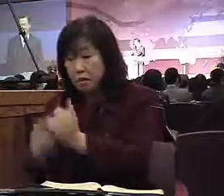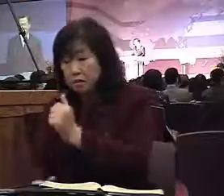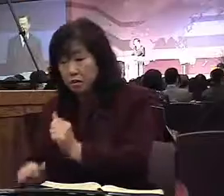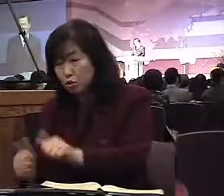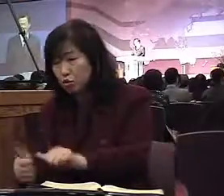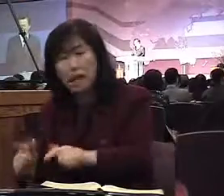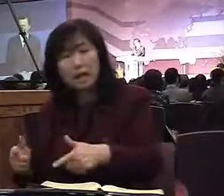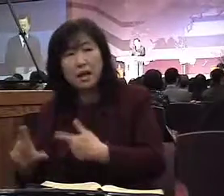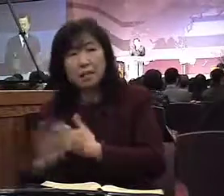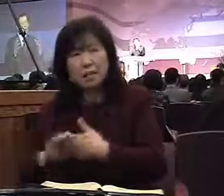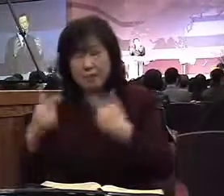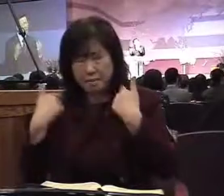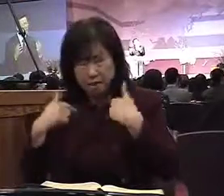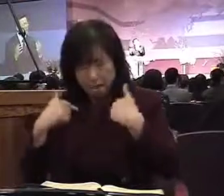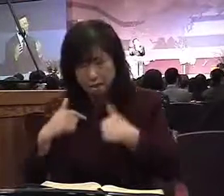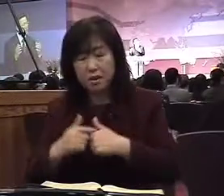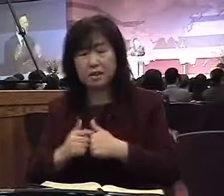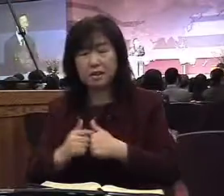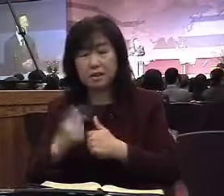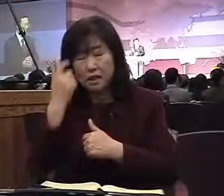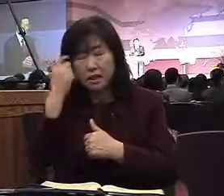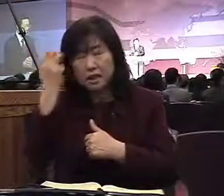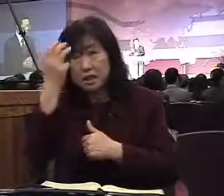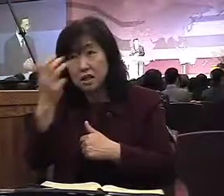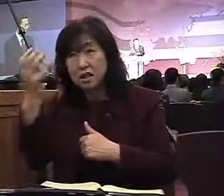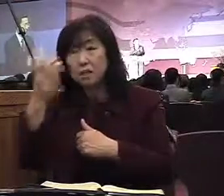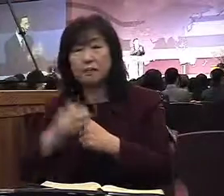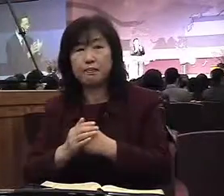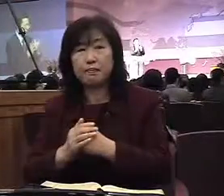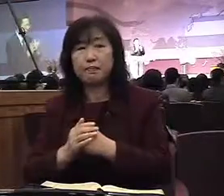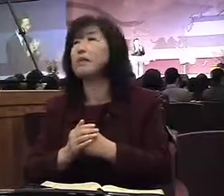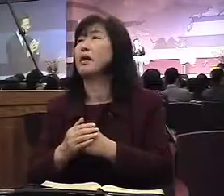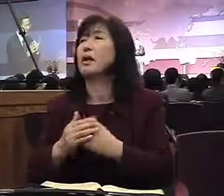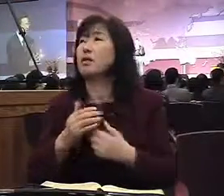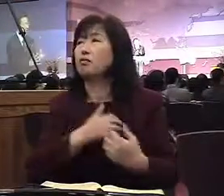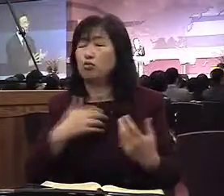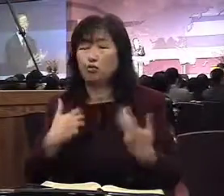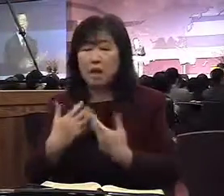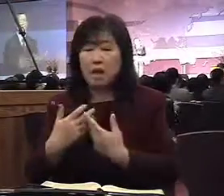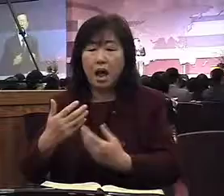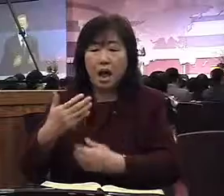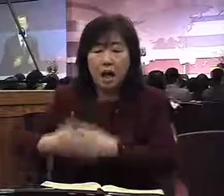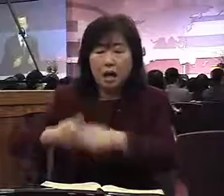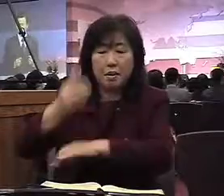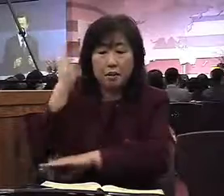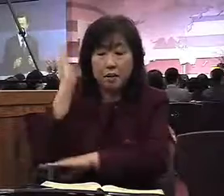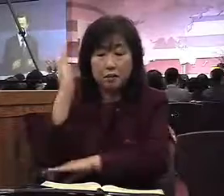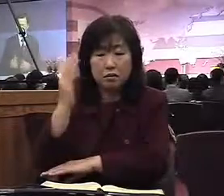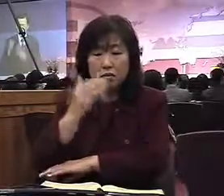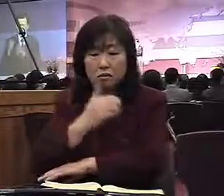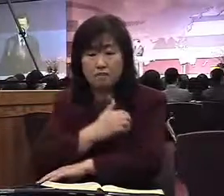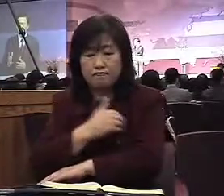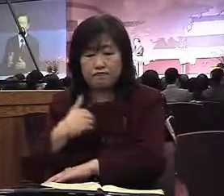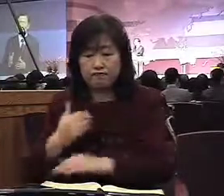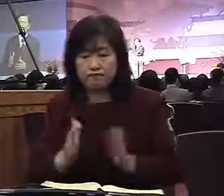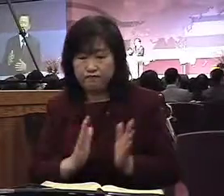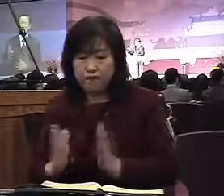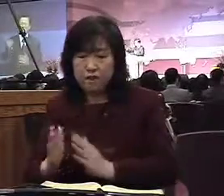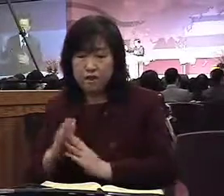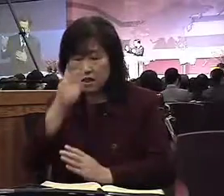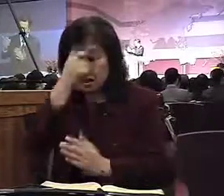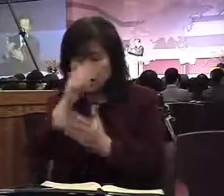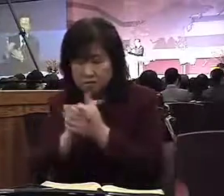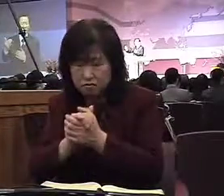않으려면 매일매일 우리는 성령의 기름, 뭐예요? 하나님의 말씀으로 우리를 무장시키고 그리고 기도를